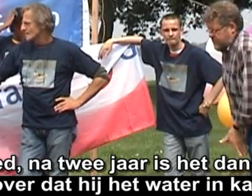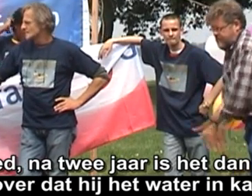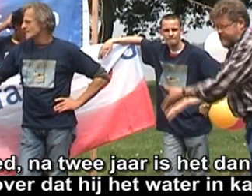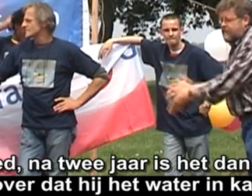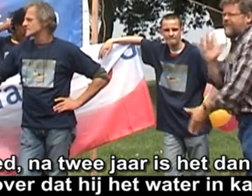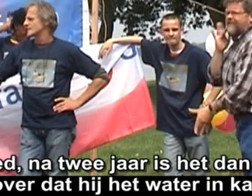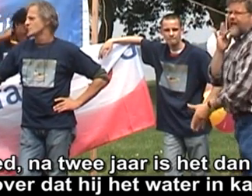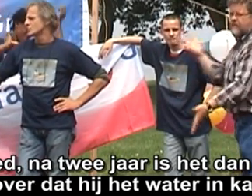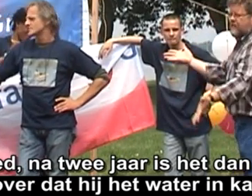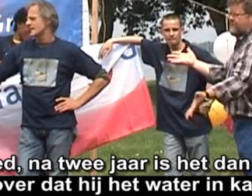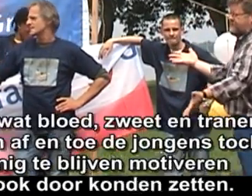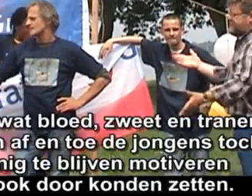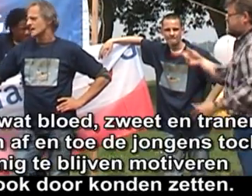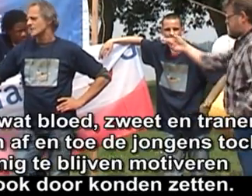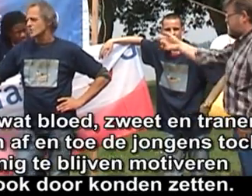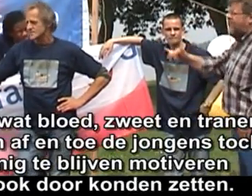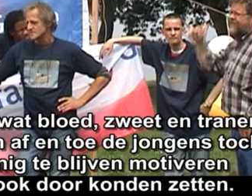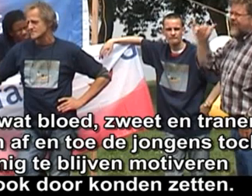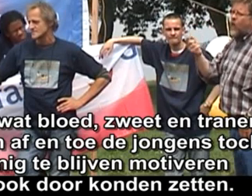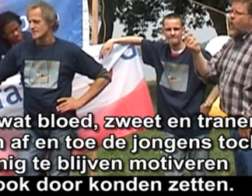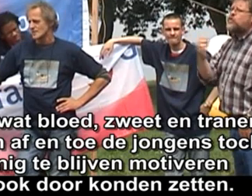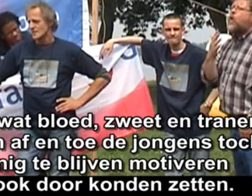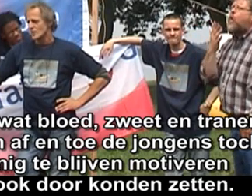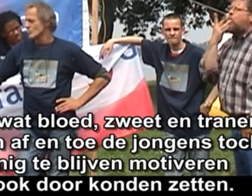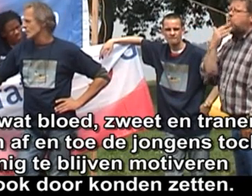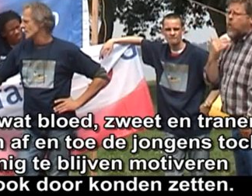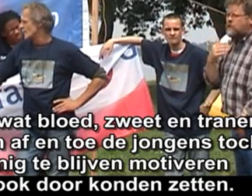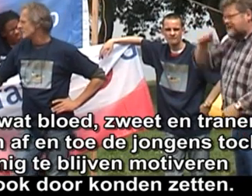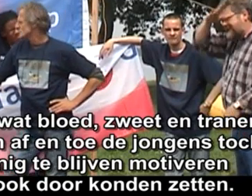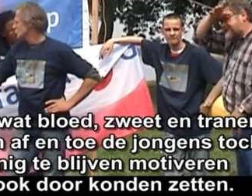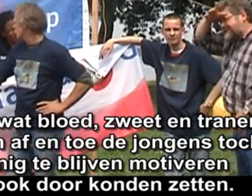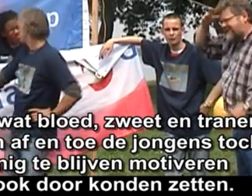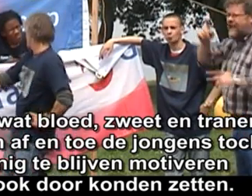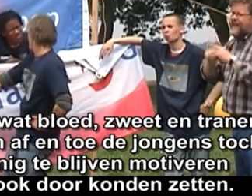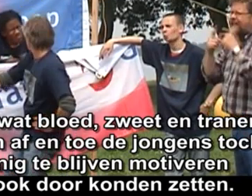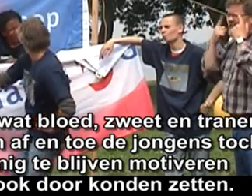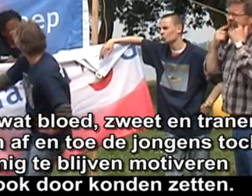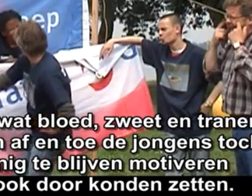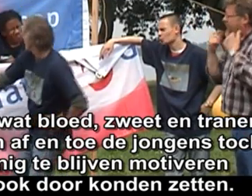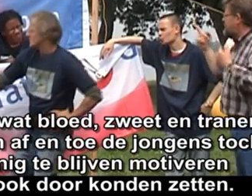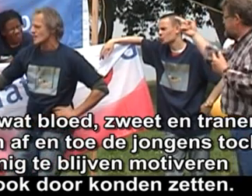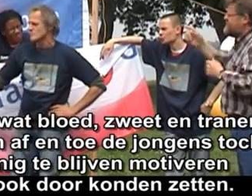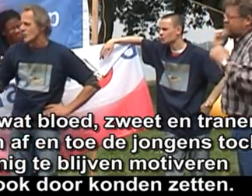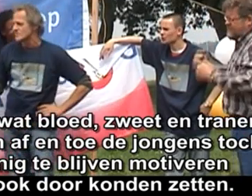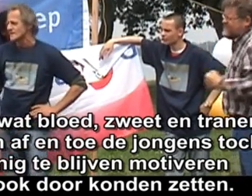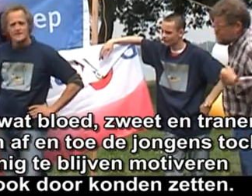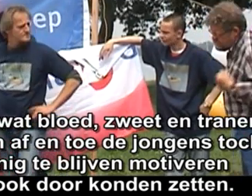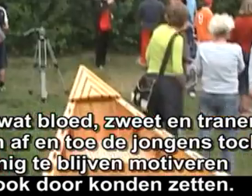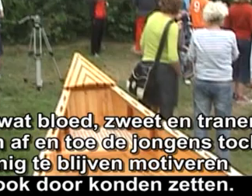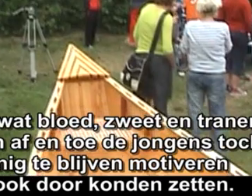Het heeft wat bloed, zweet en tranen gekost om af en toe de jongens toch dusdanig te blijven motiveren. Zal ik het ergens